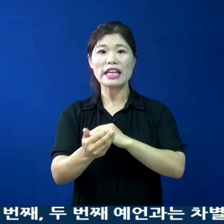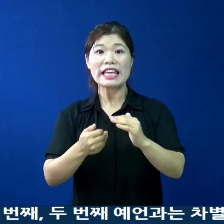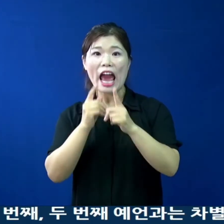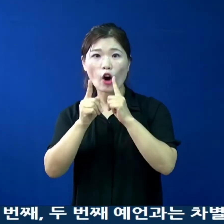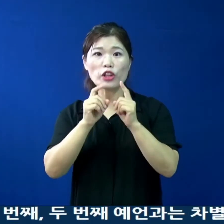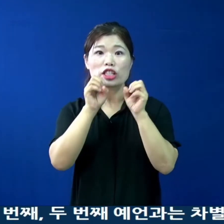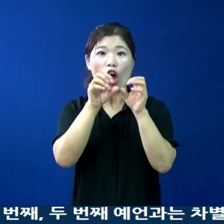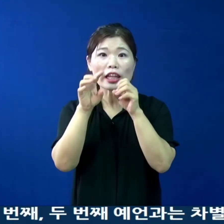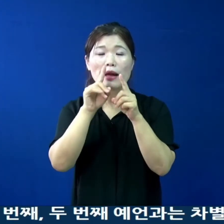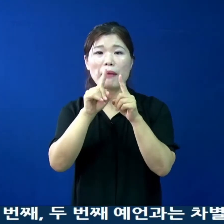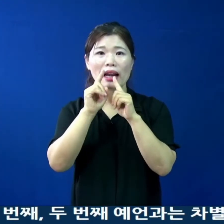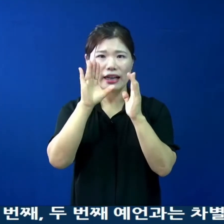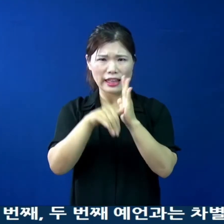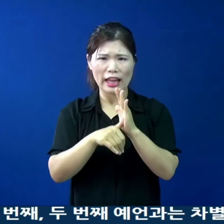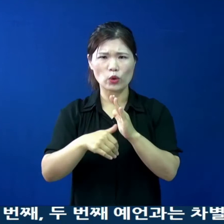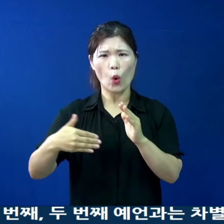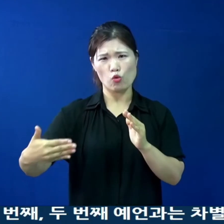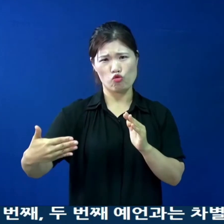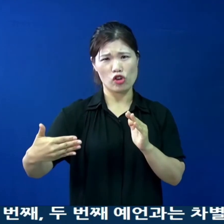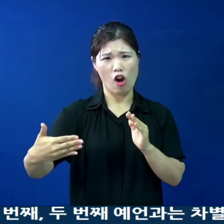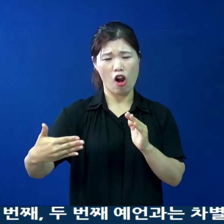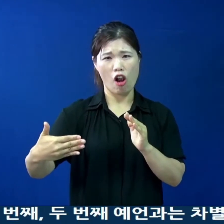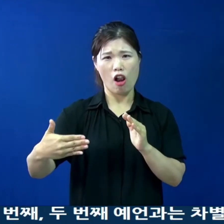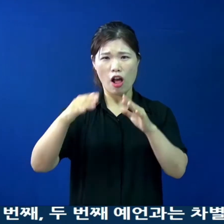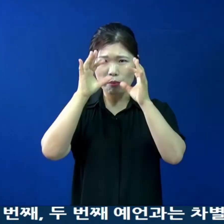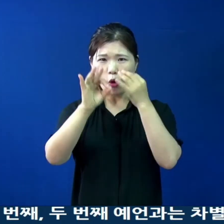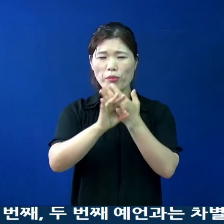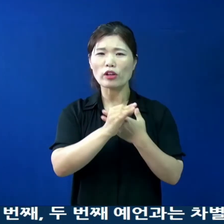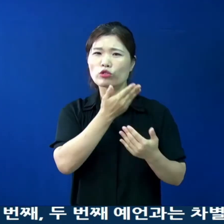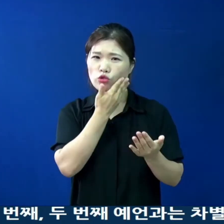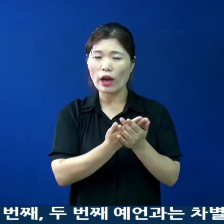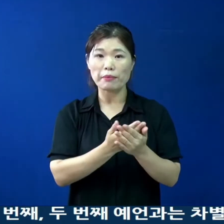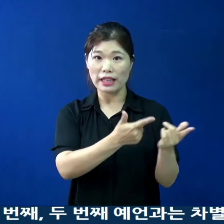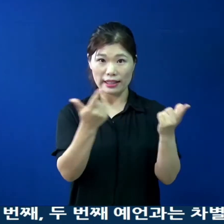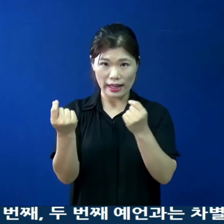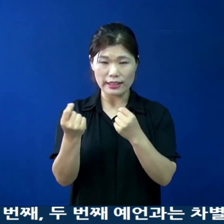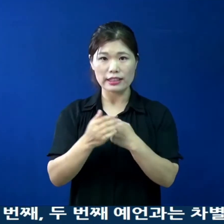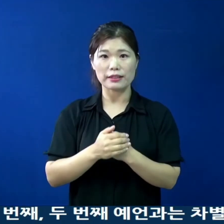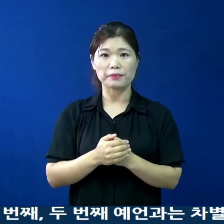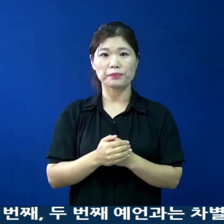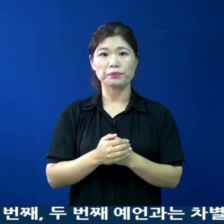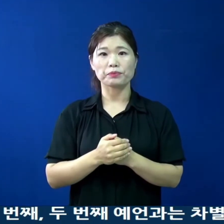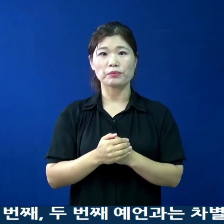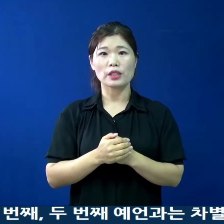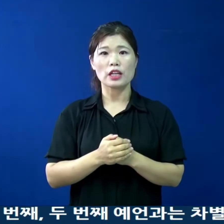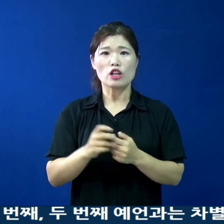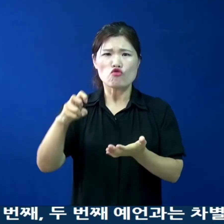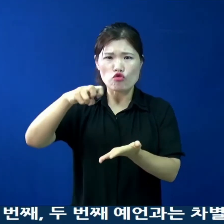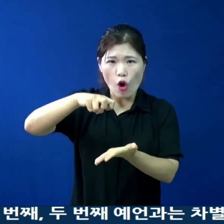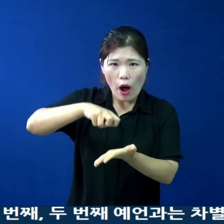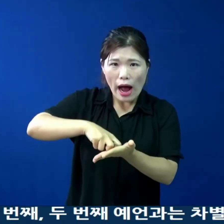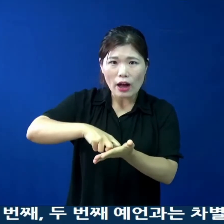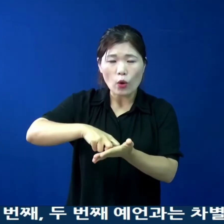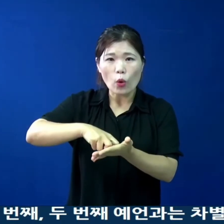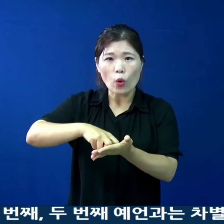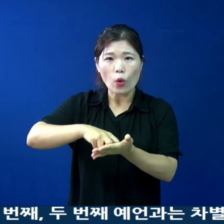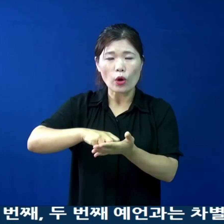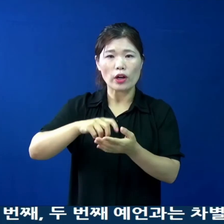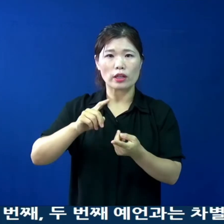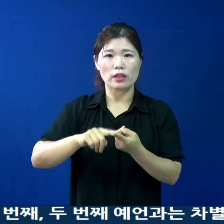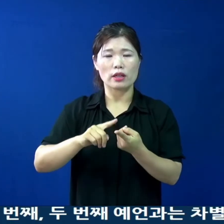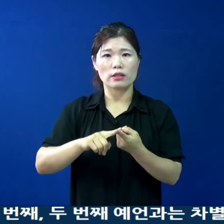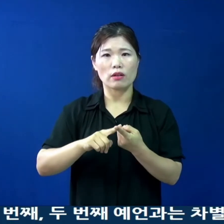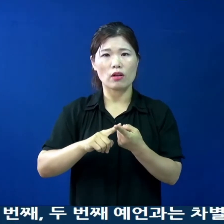하고 9절이 중요한 것 같습니다. 우리 9절 말씀을 한번 합독해 보시겠습니다. 꿇어앉고 누움이 수사자와